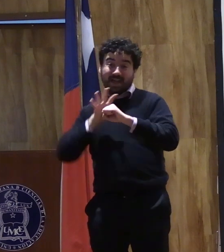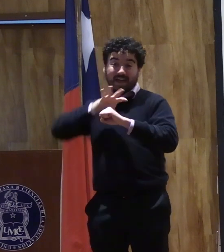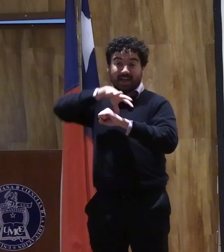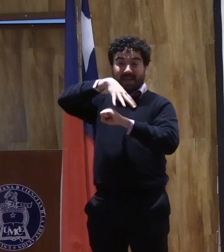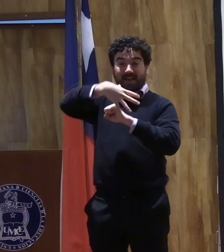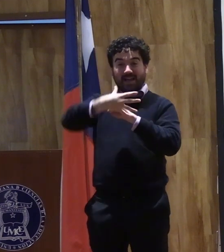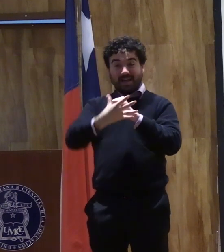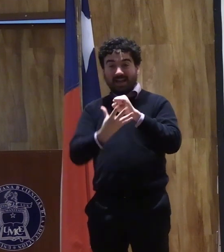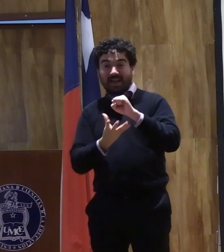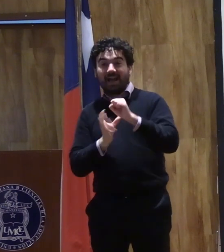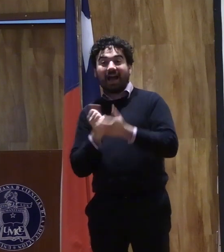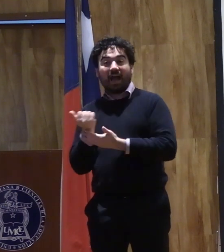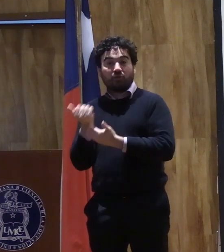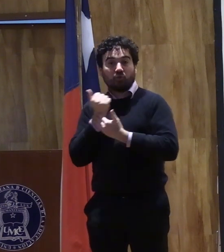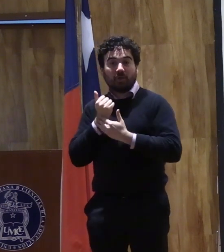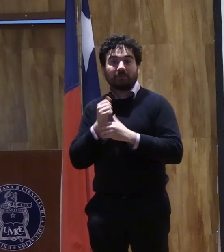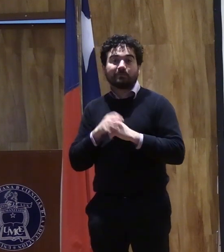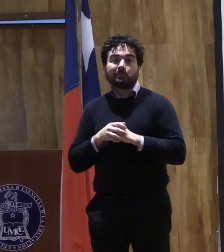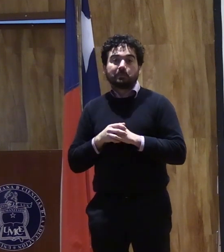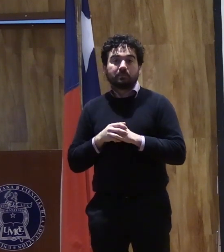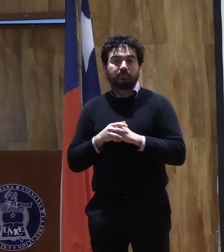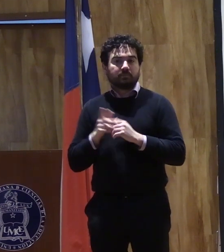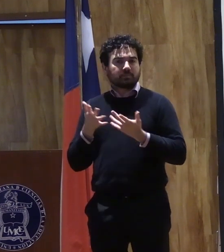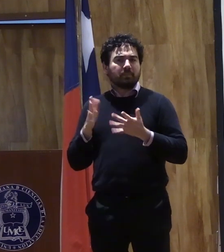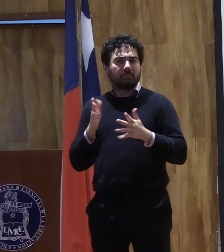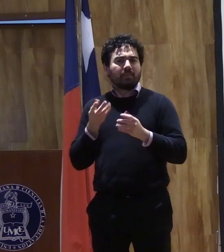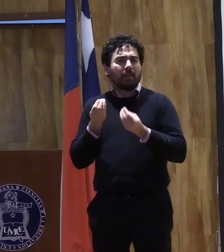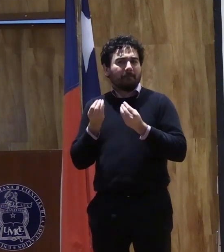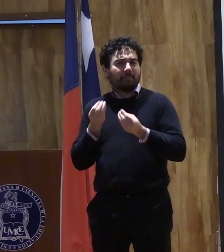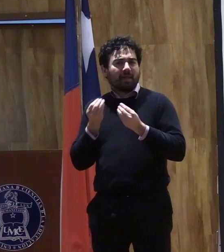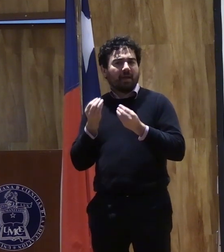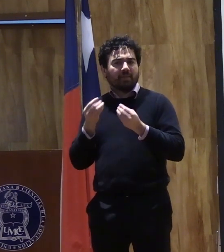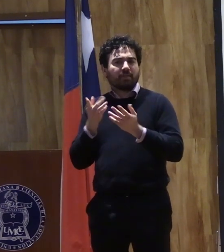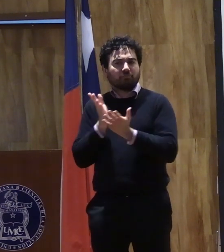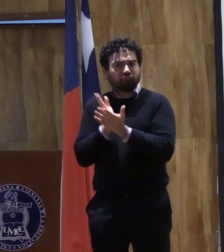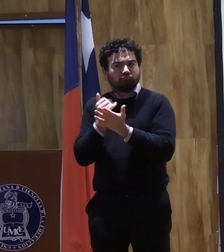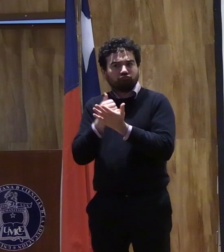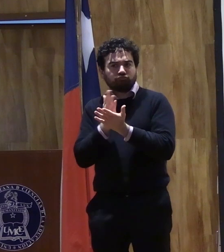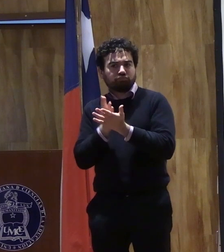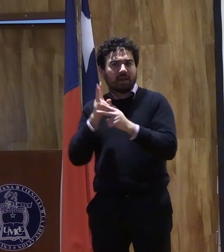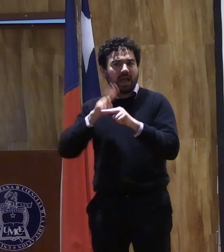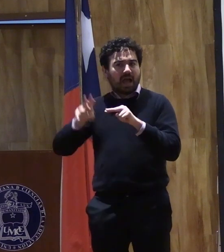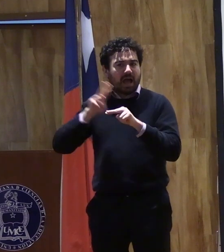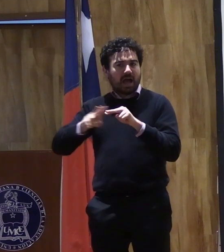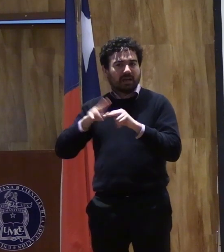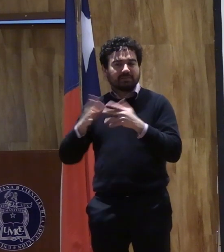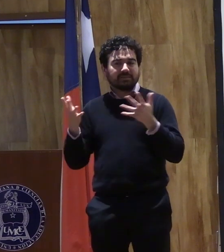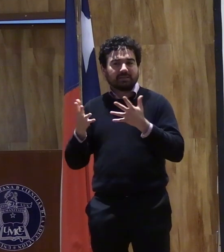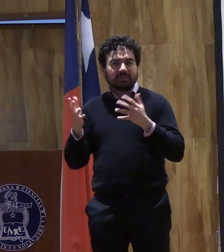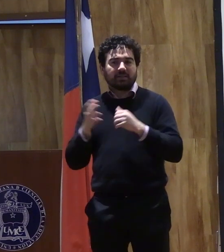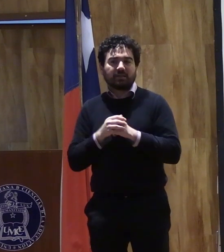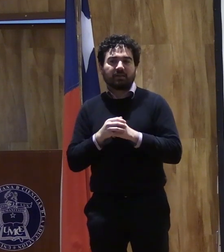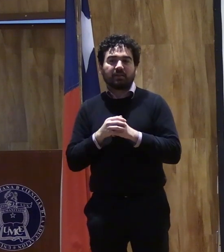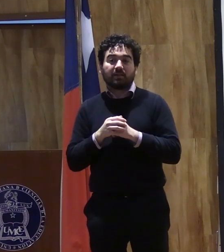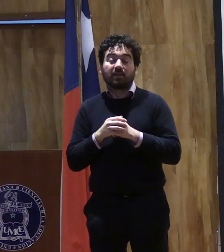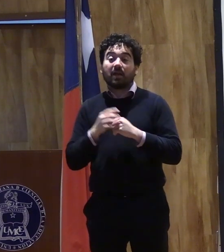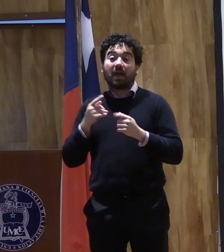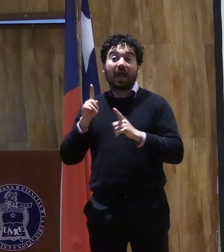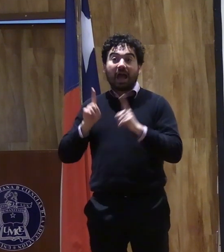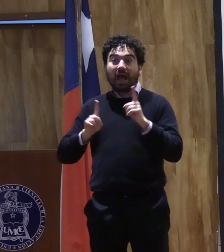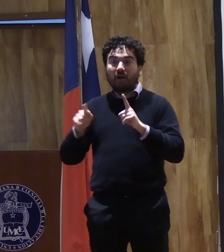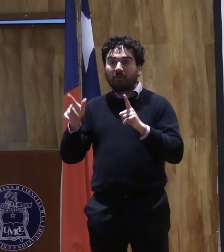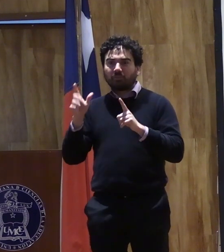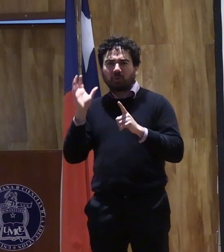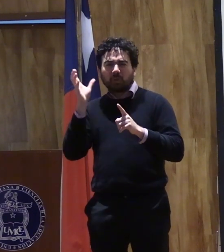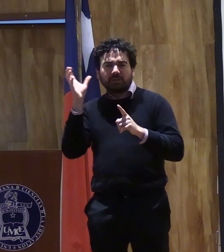estar pasando, y está muy bien documentado, que parece que algunos no lo quieren